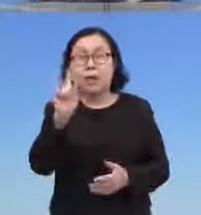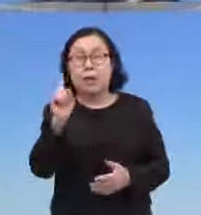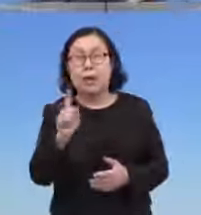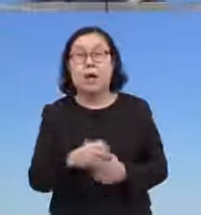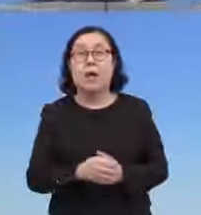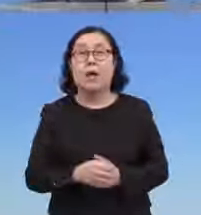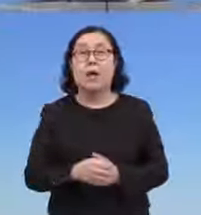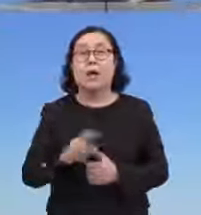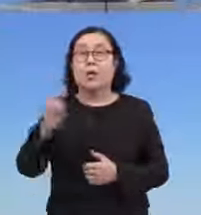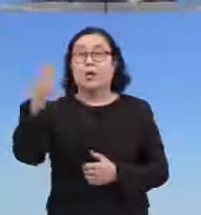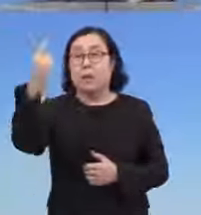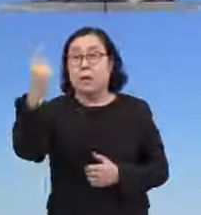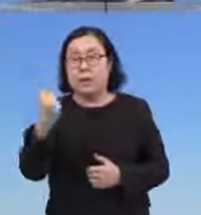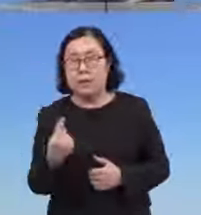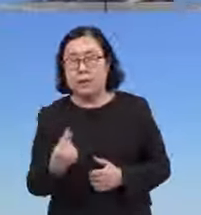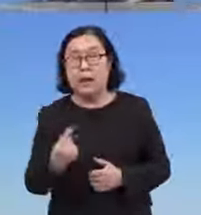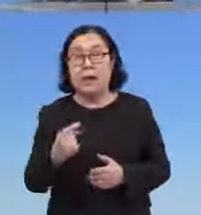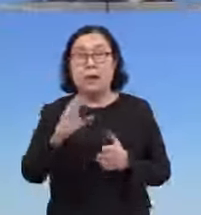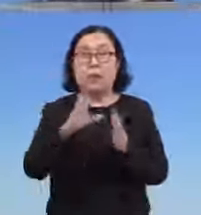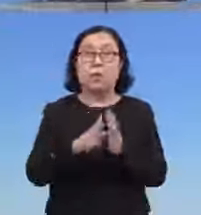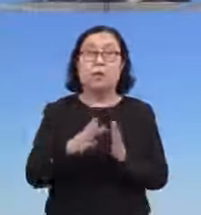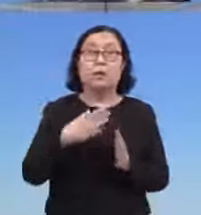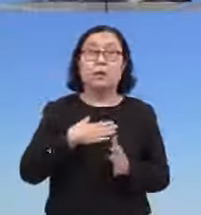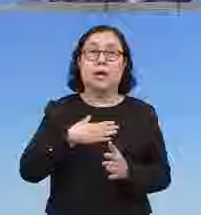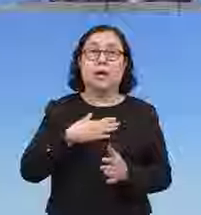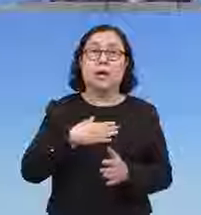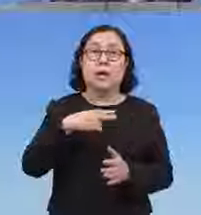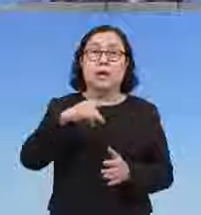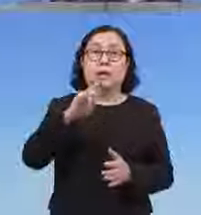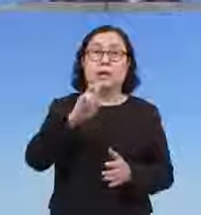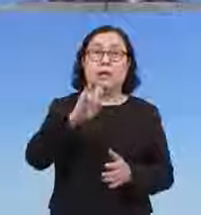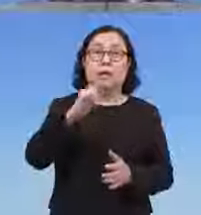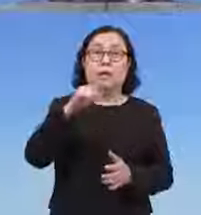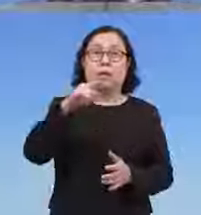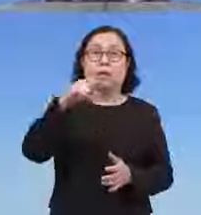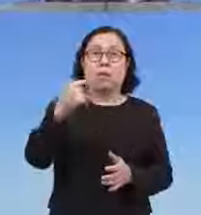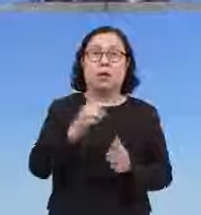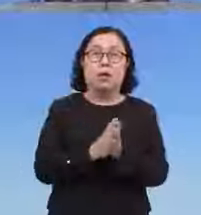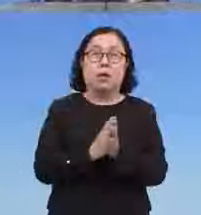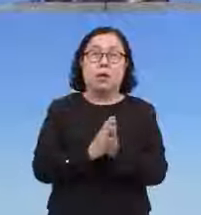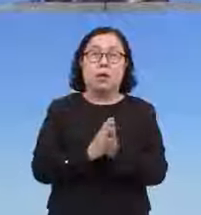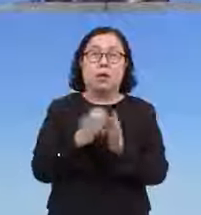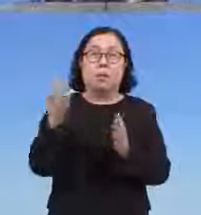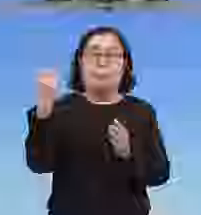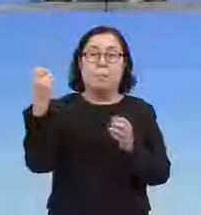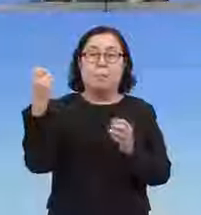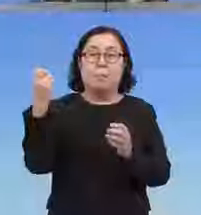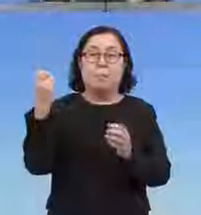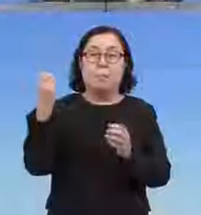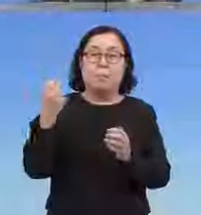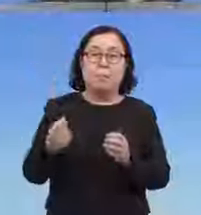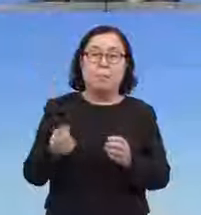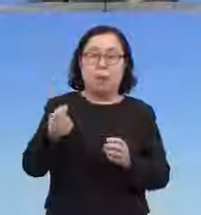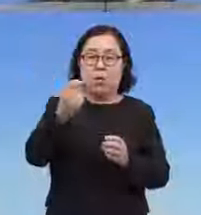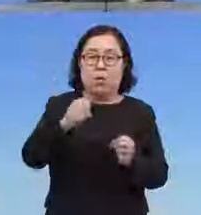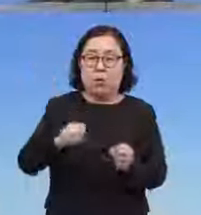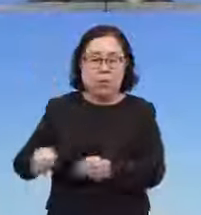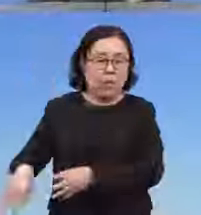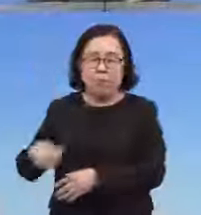얘기인데요, 그렇게 여기민 한국으로 와놓고도 바로 그 시민권을 제가 반납 안